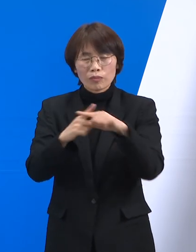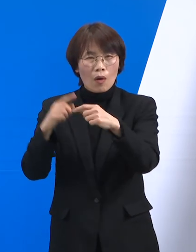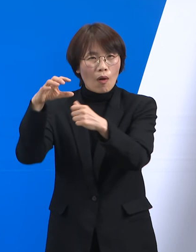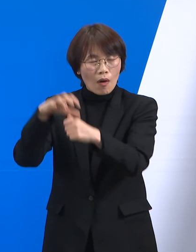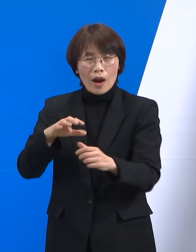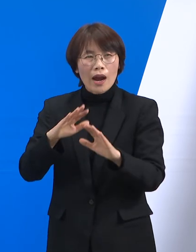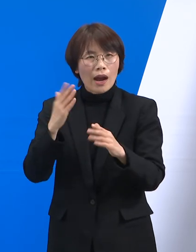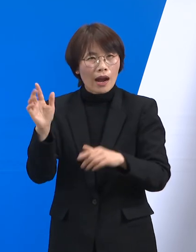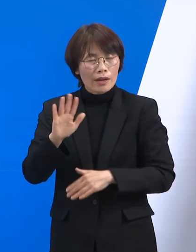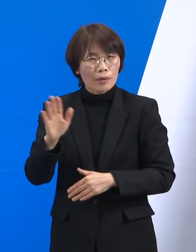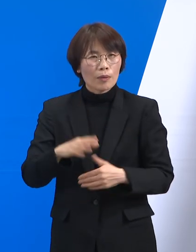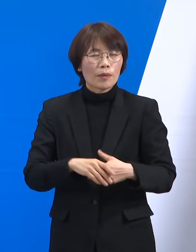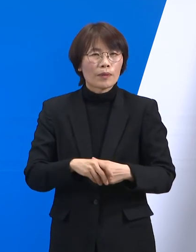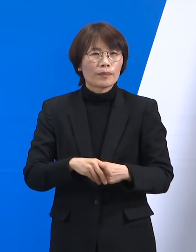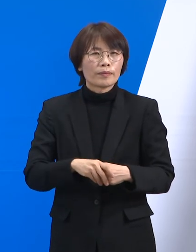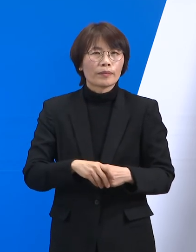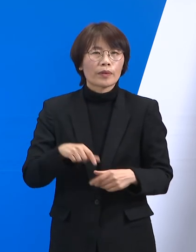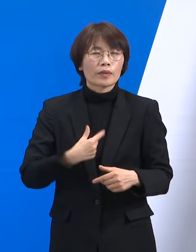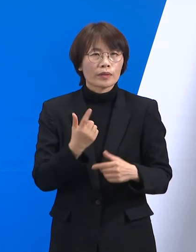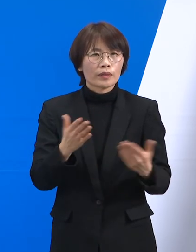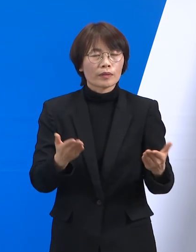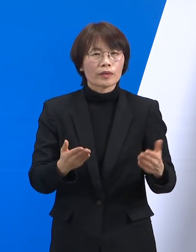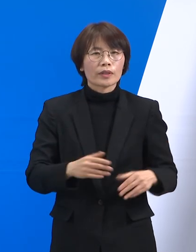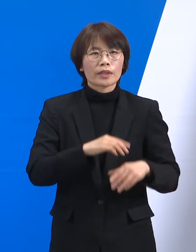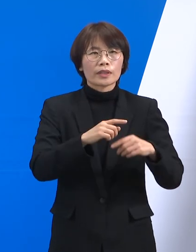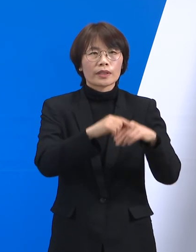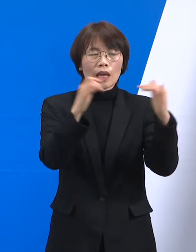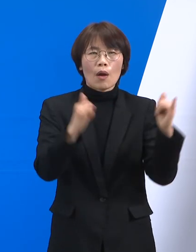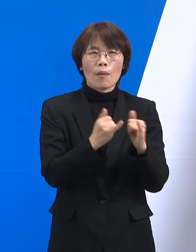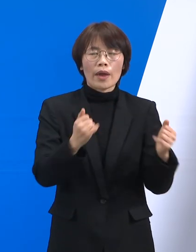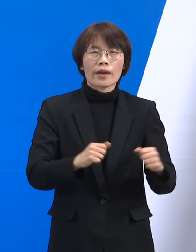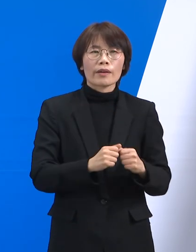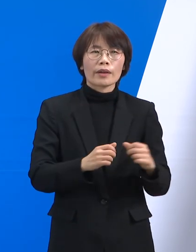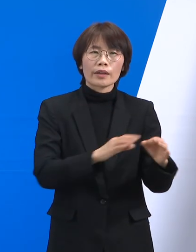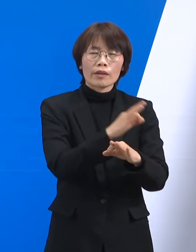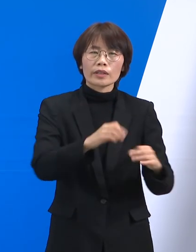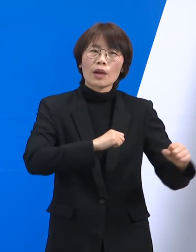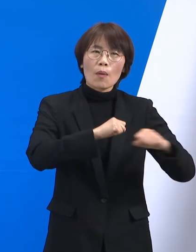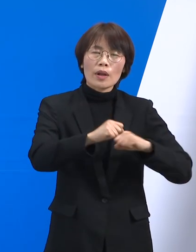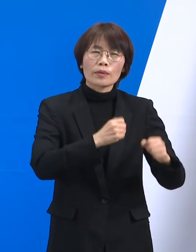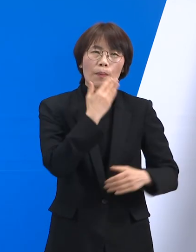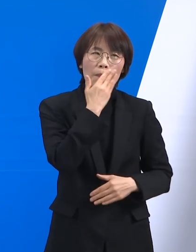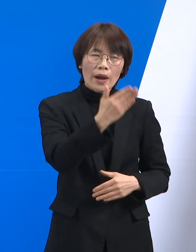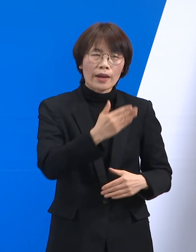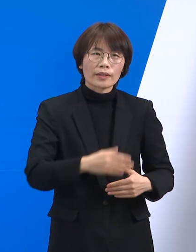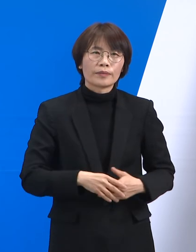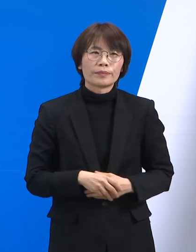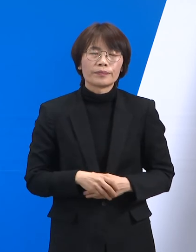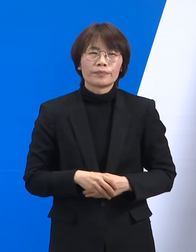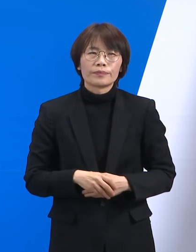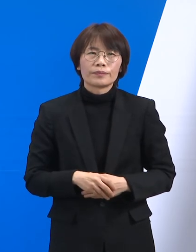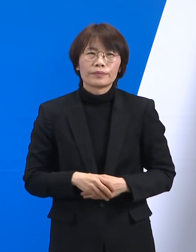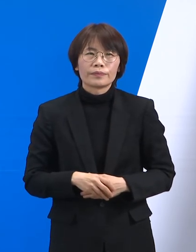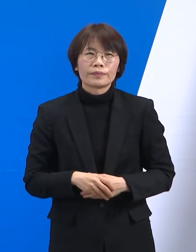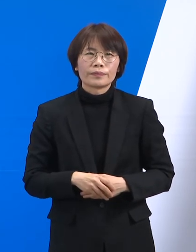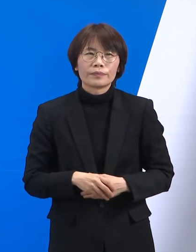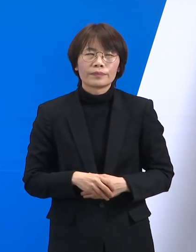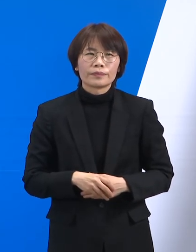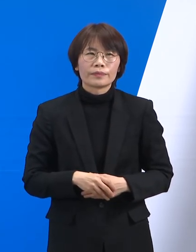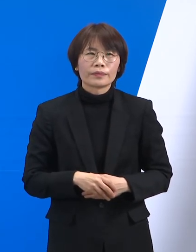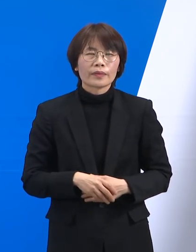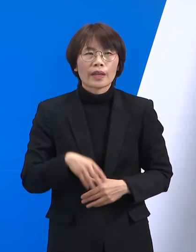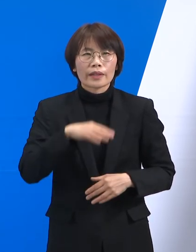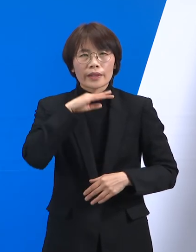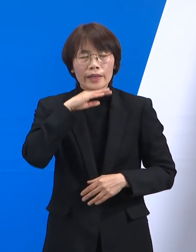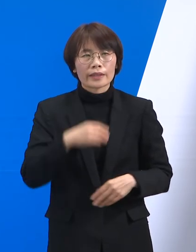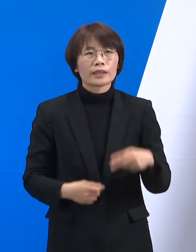지장이 없으며 학업이나 출근 등 사회 경제 활동이 가능합니다. 성인 3차 접종뿐만이 아니라